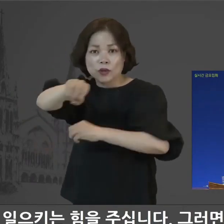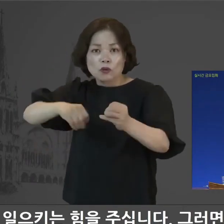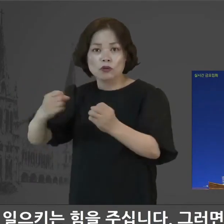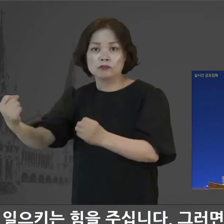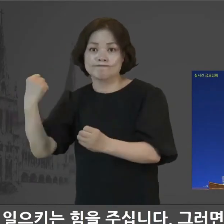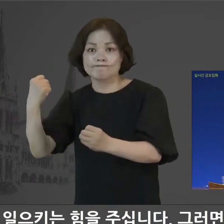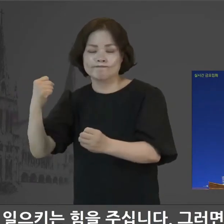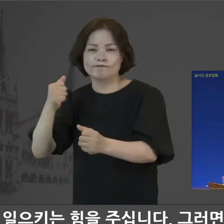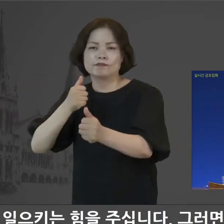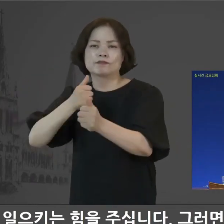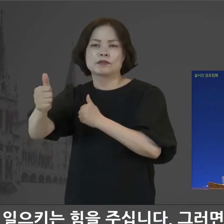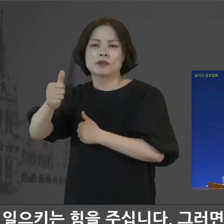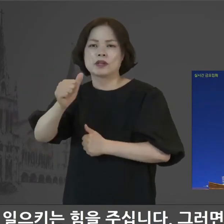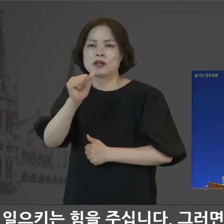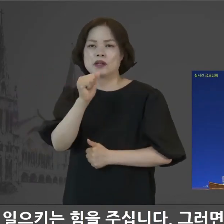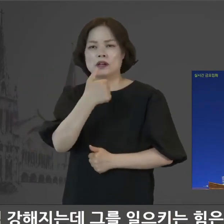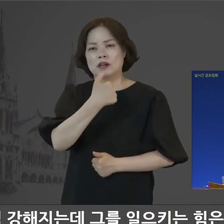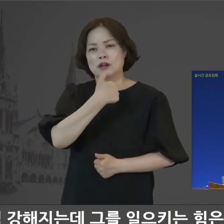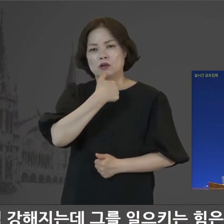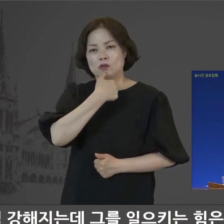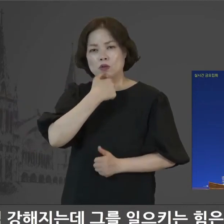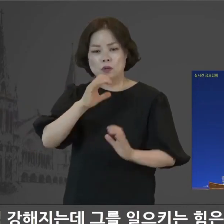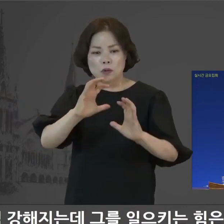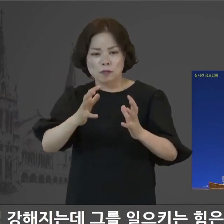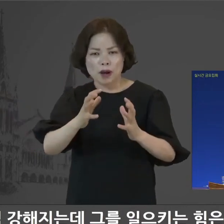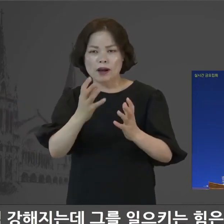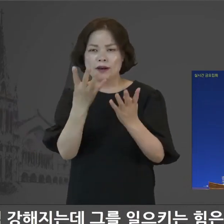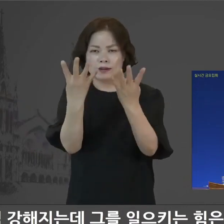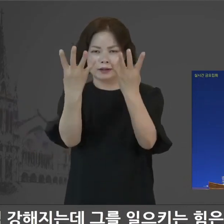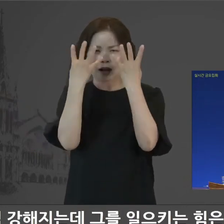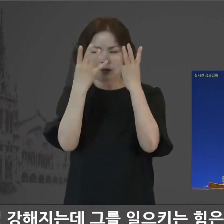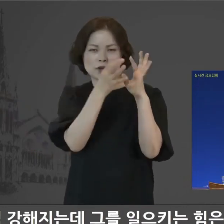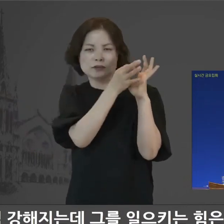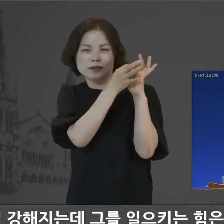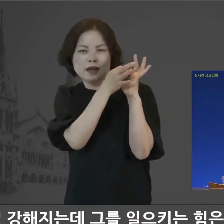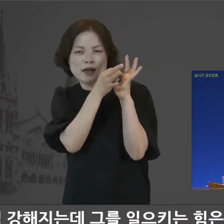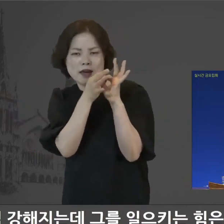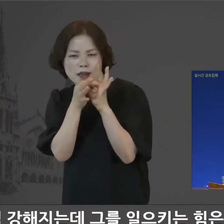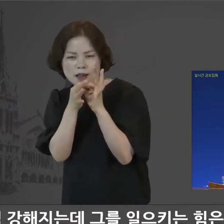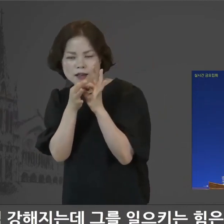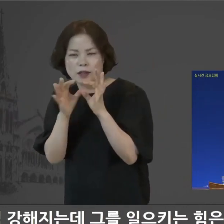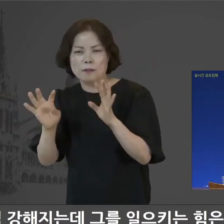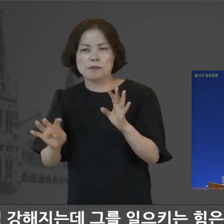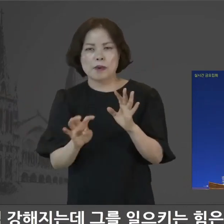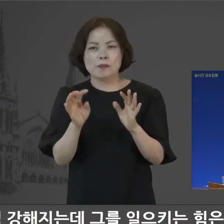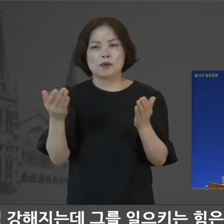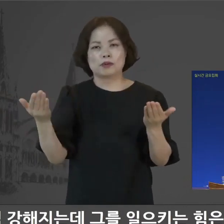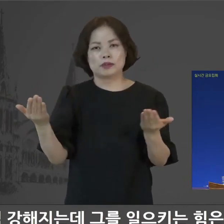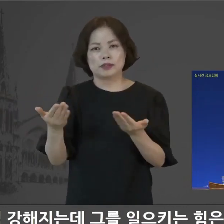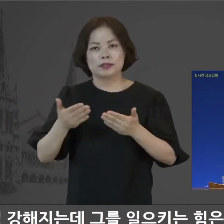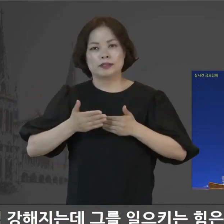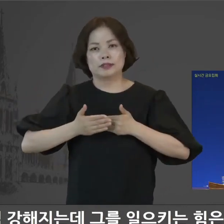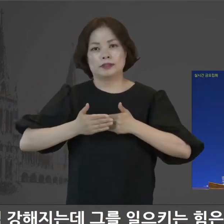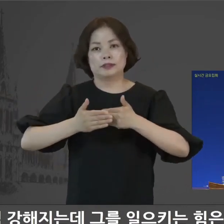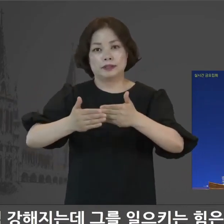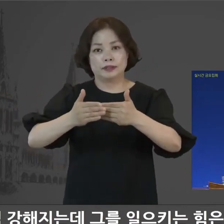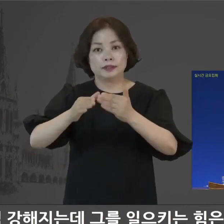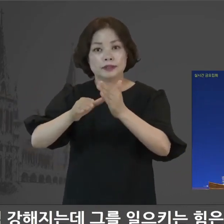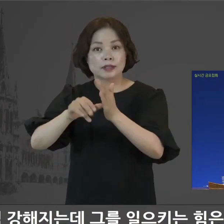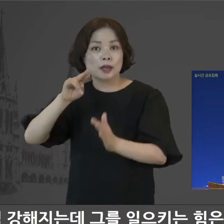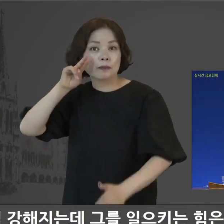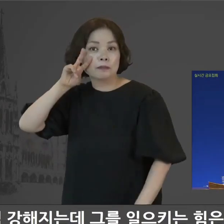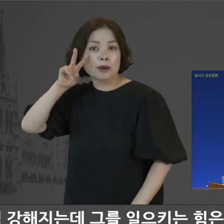결국 로마의 감옥까지 가기 위해서 계속 반복되는 이런 일들을 통해서 진행이 되는데, 이때